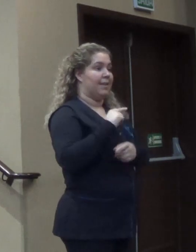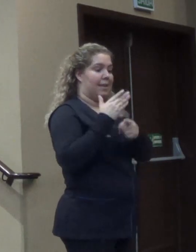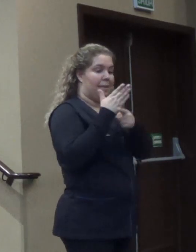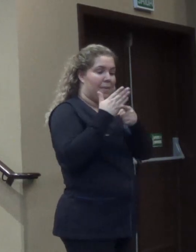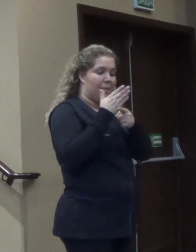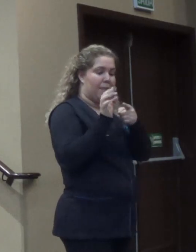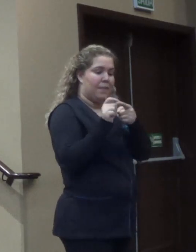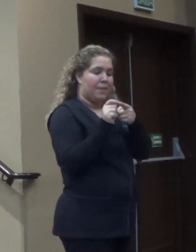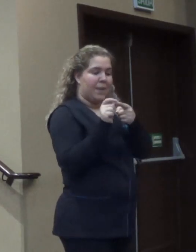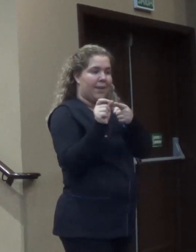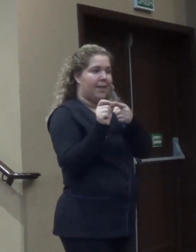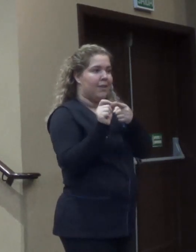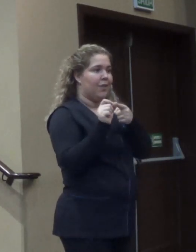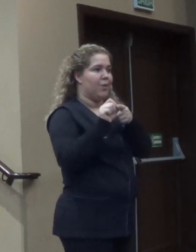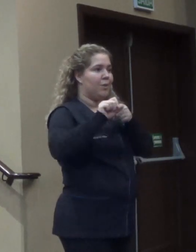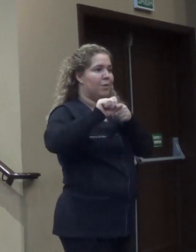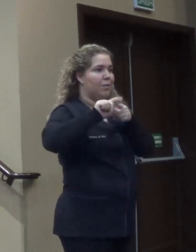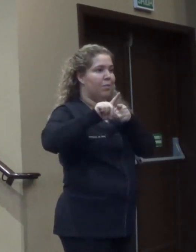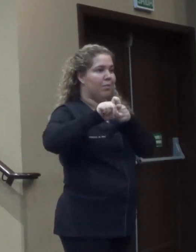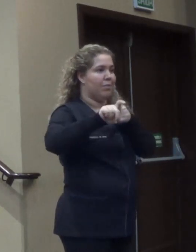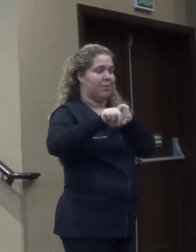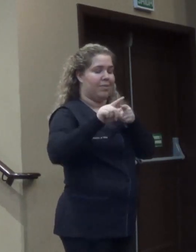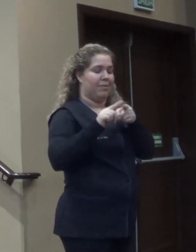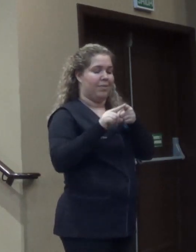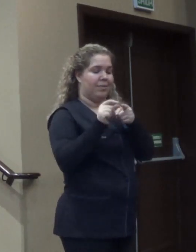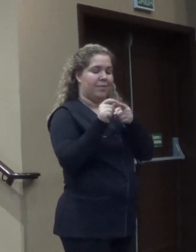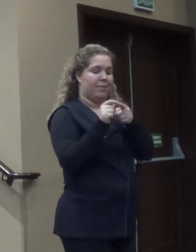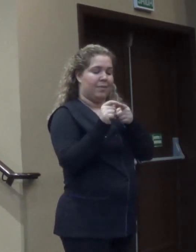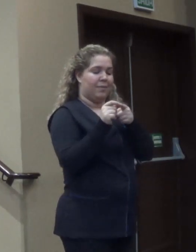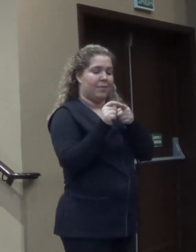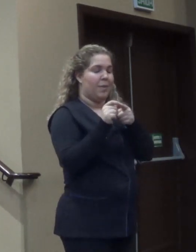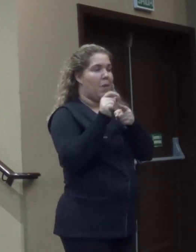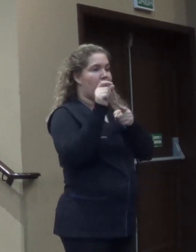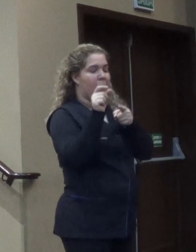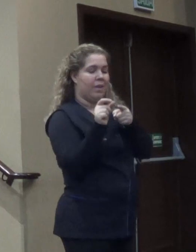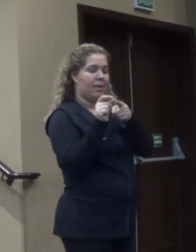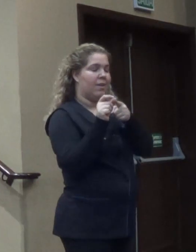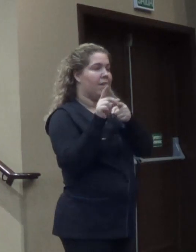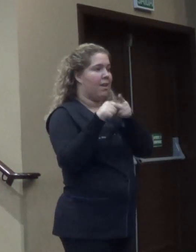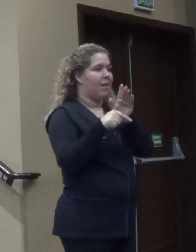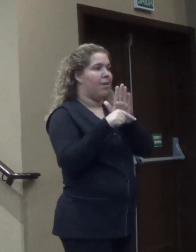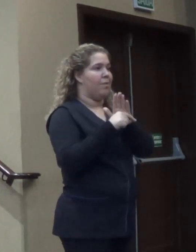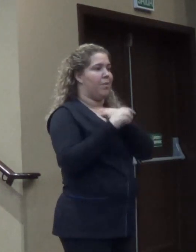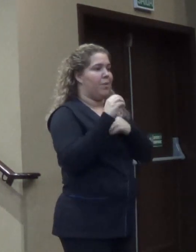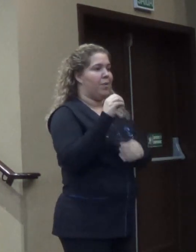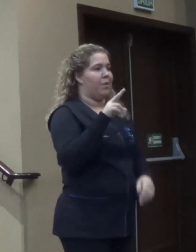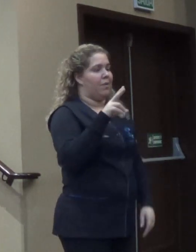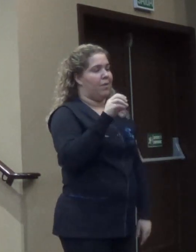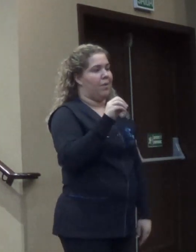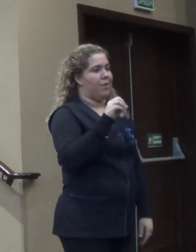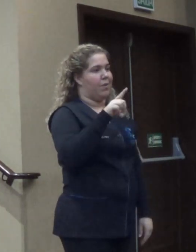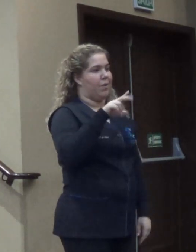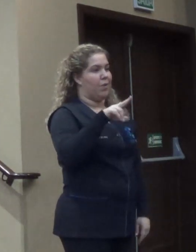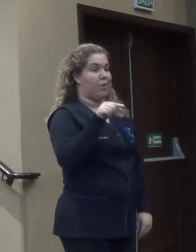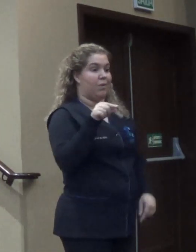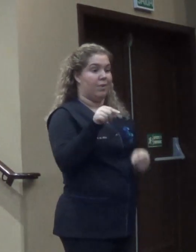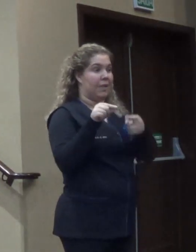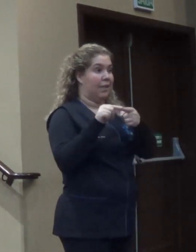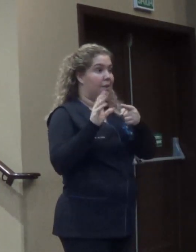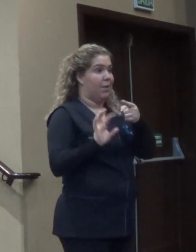metade num óvulo, e juntando os dois dá uma pessoa perfeita que funciona. Isso é uma coisa como é que vai fazer isso por